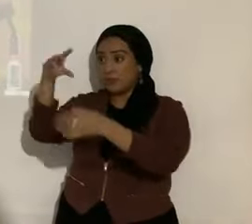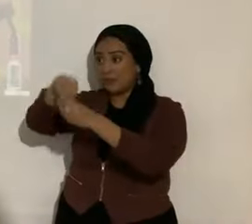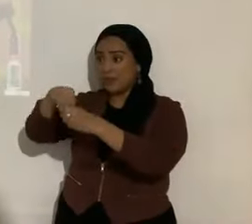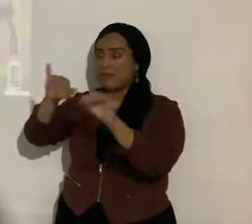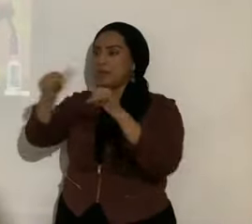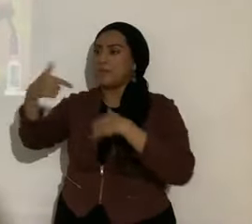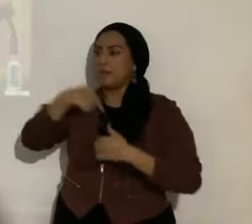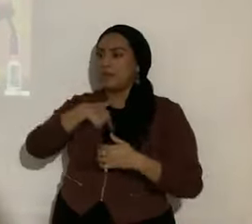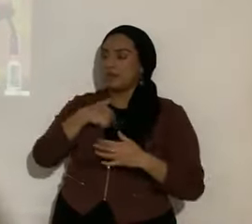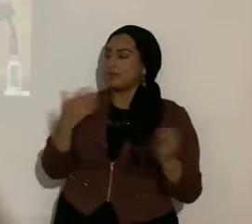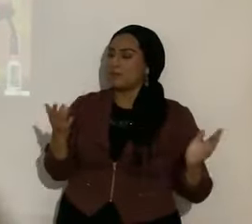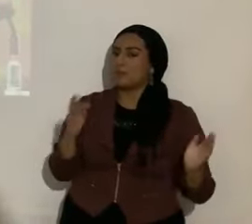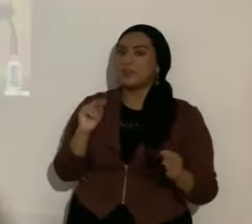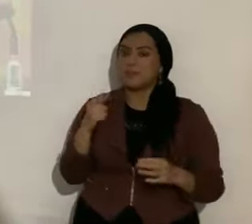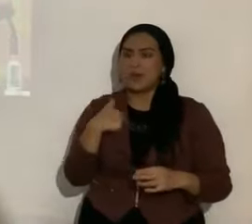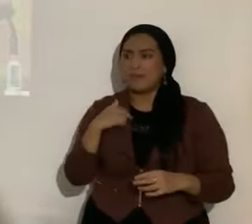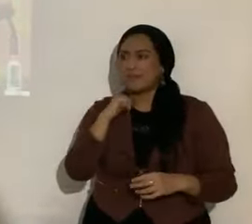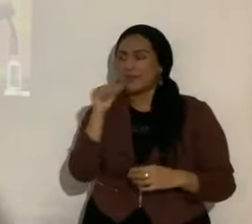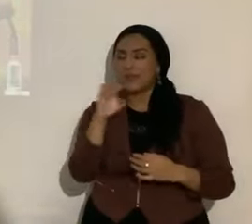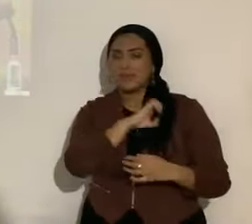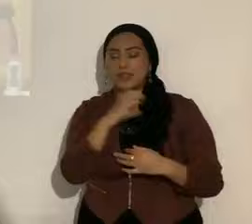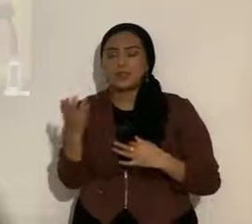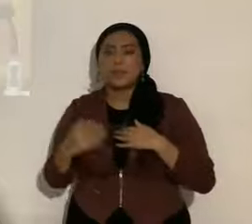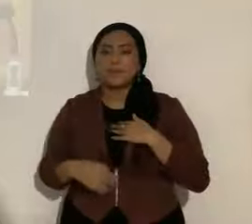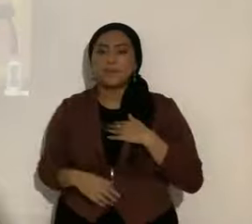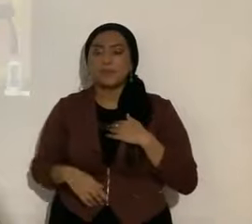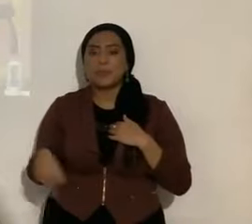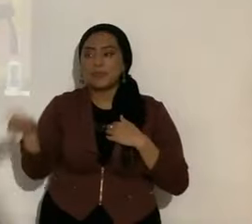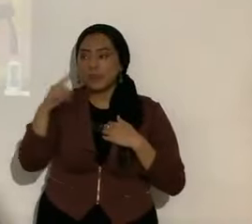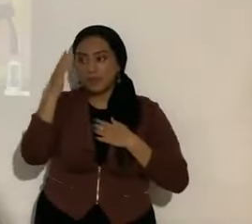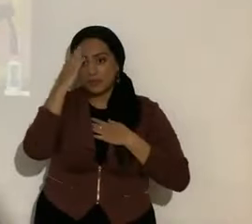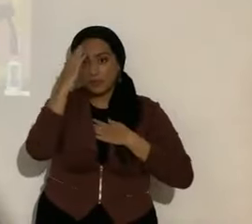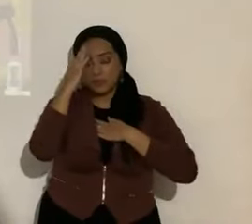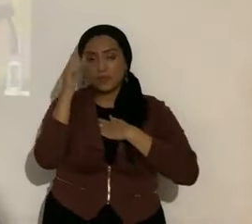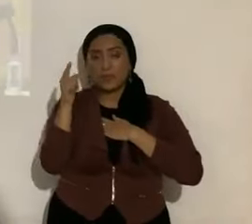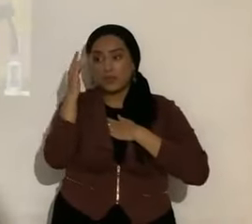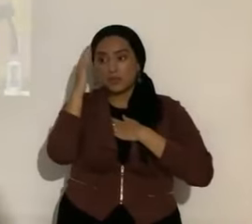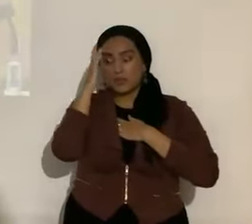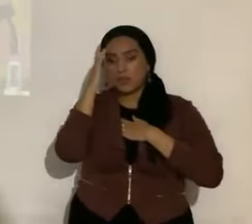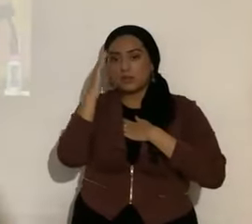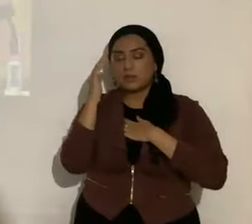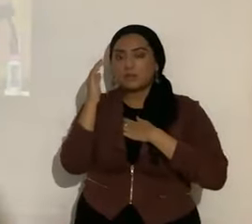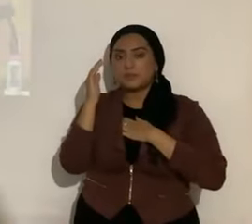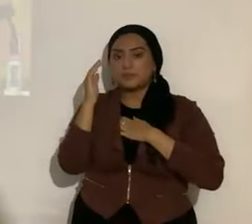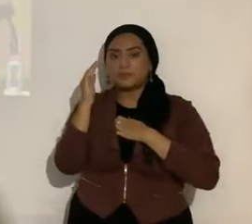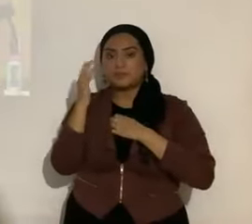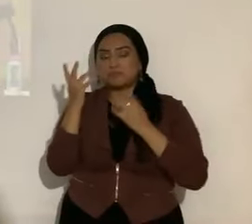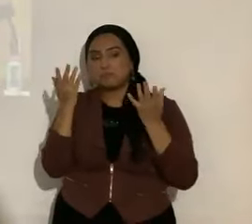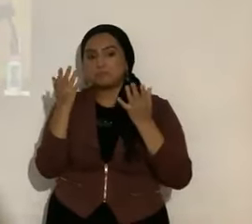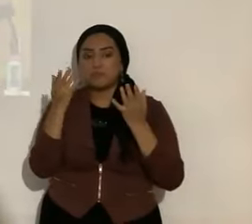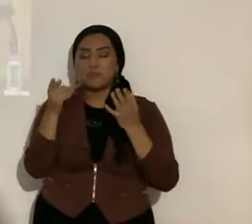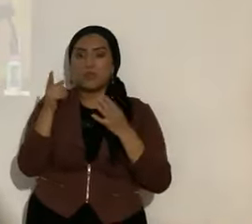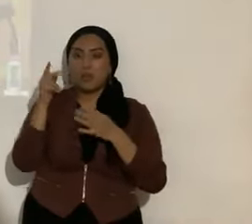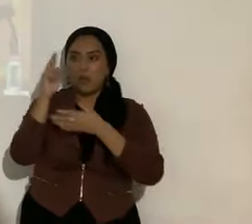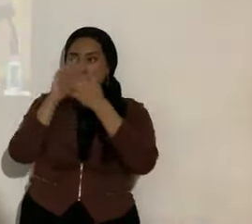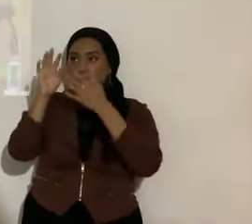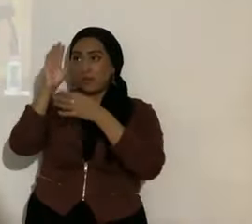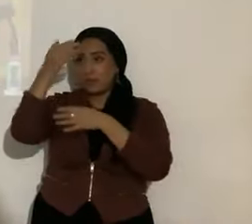empezar, yo no soy Elías. Pero ellos, aunque sabían que no era Elías, sabían, bueno, cuando menos lo usa el